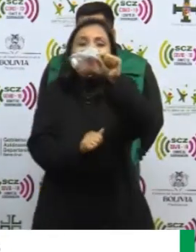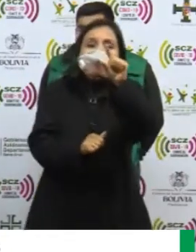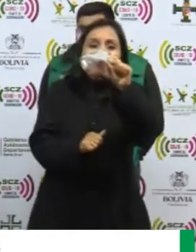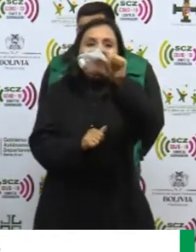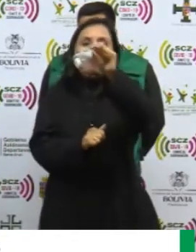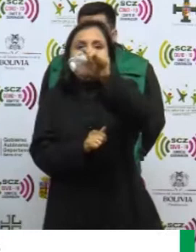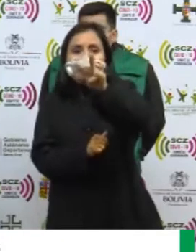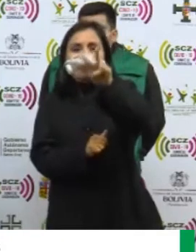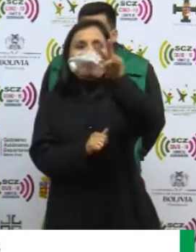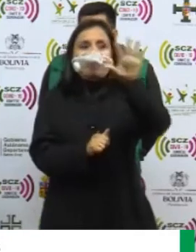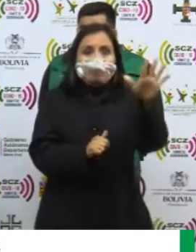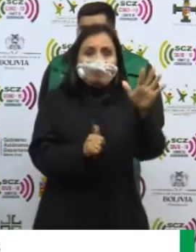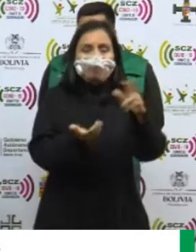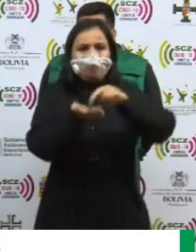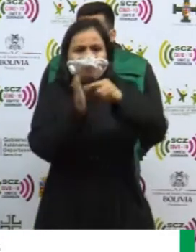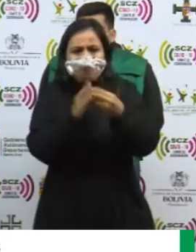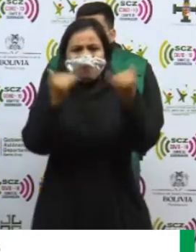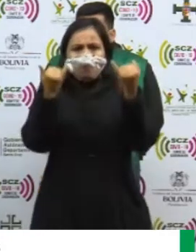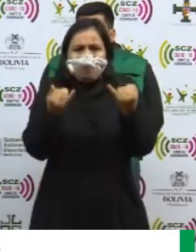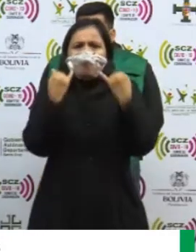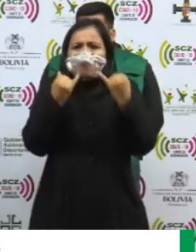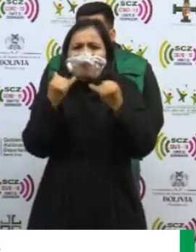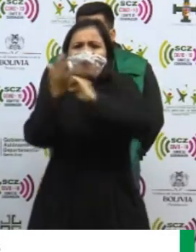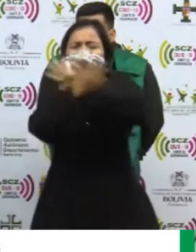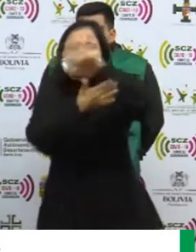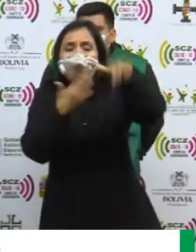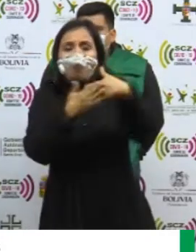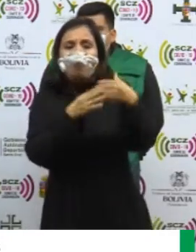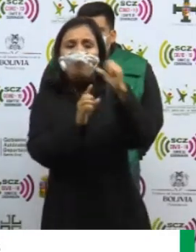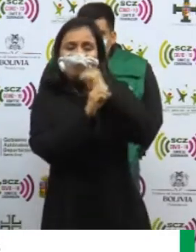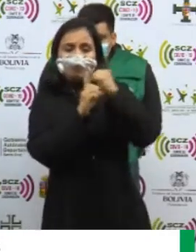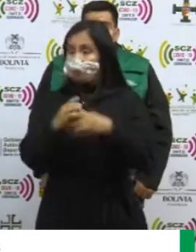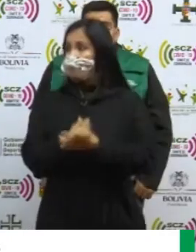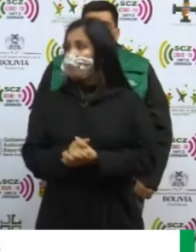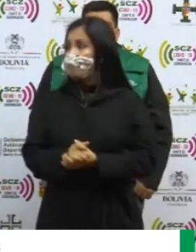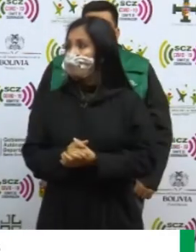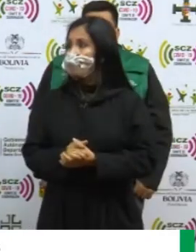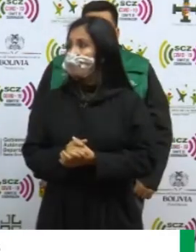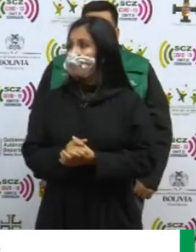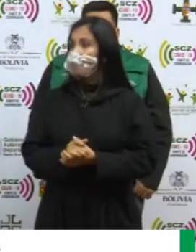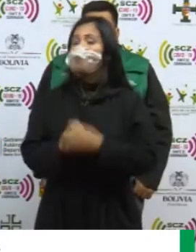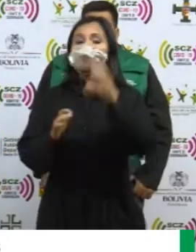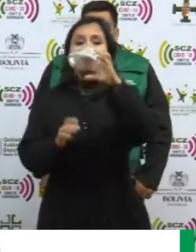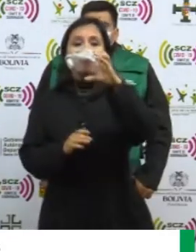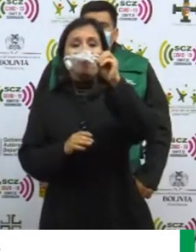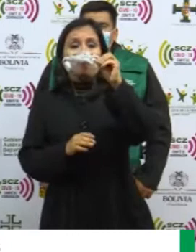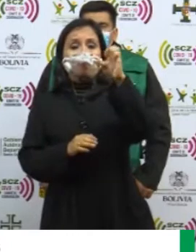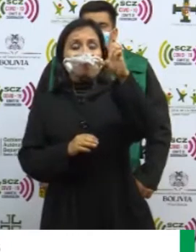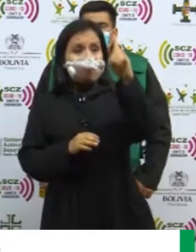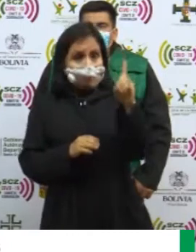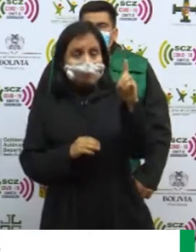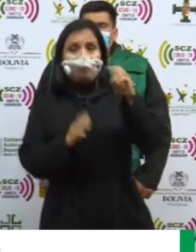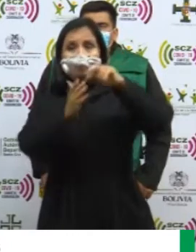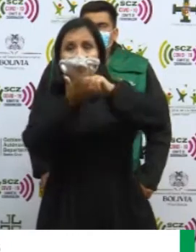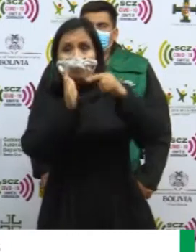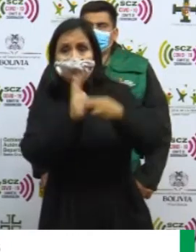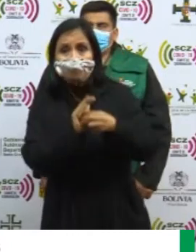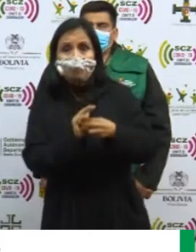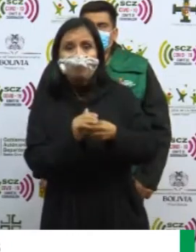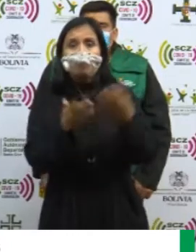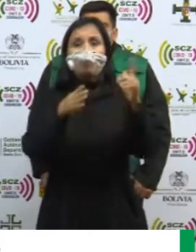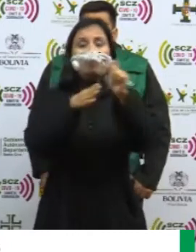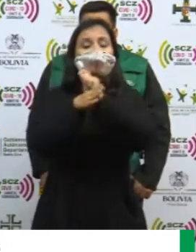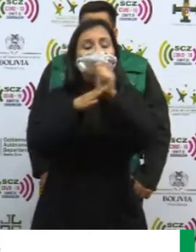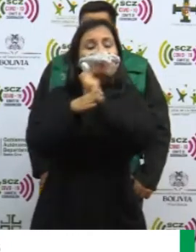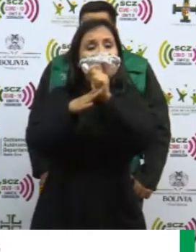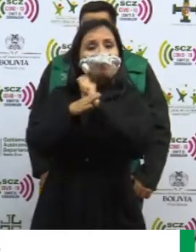25 municipios solamente hoy en el reporte, con todos con situaciones complejas. El COVID es una instancia